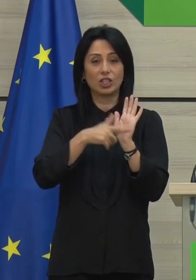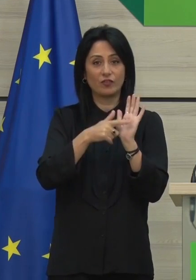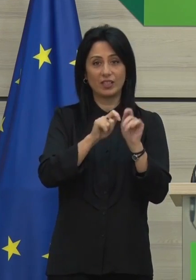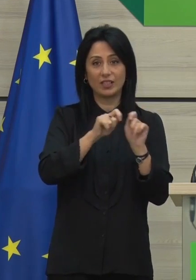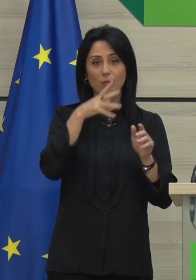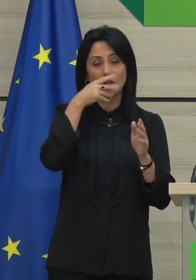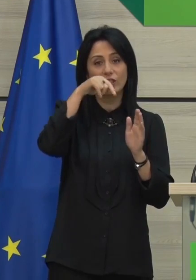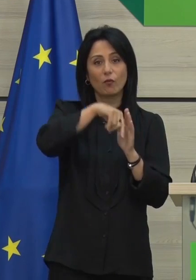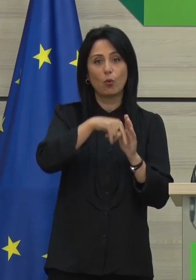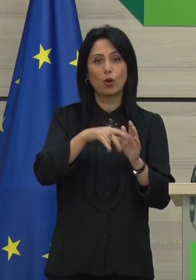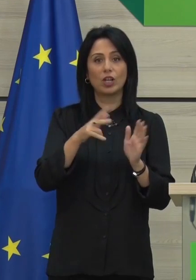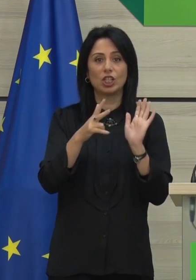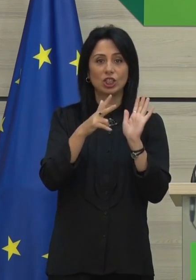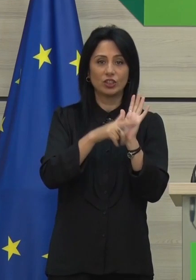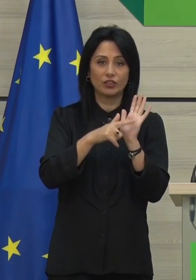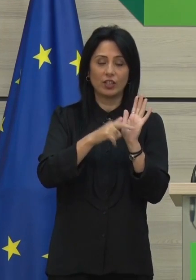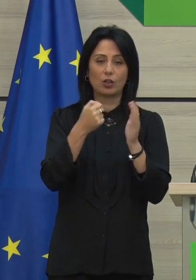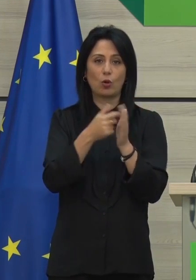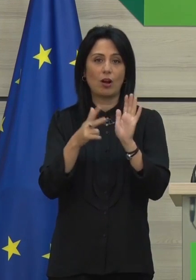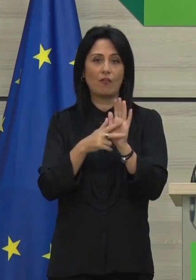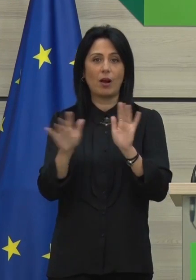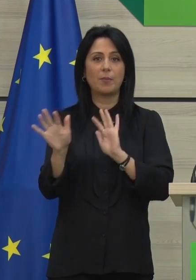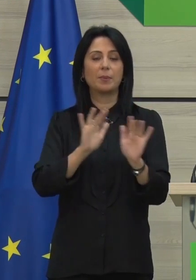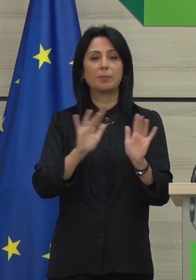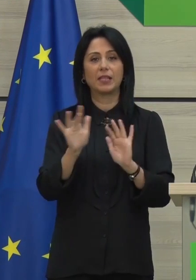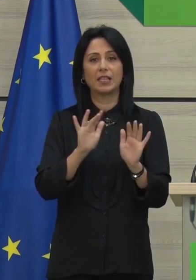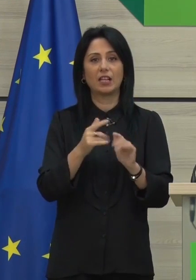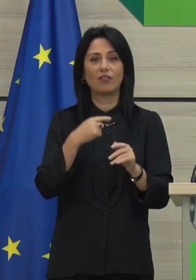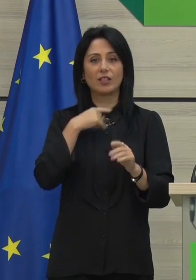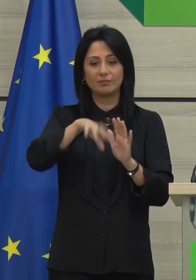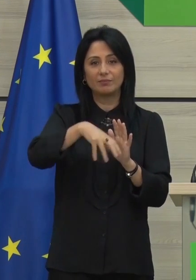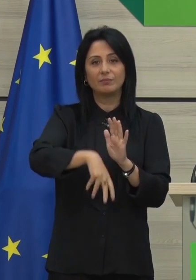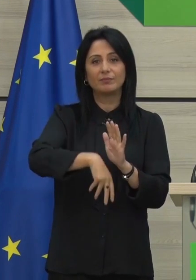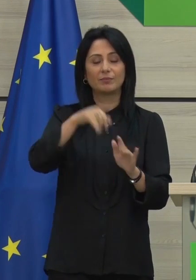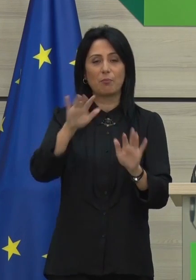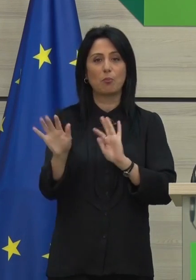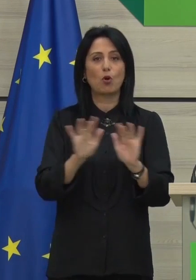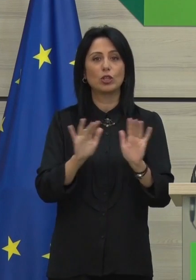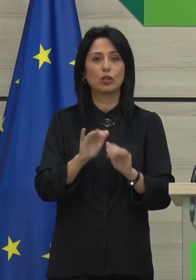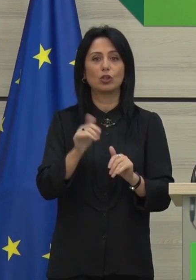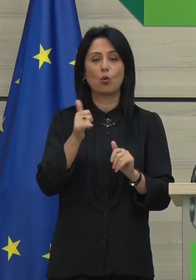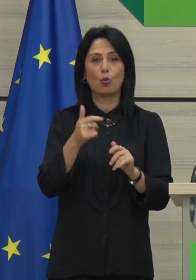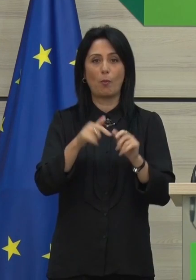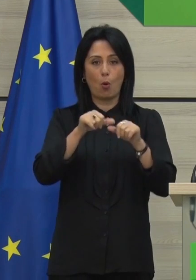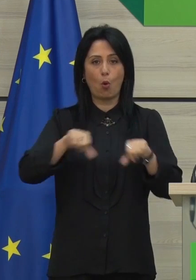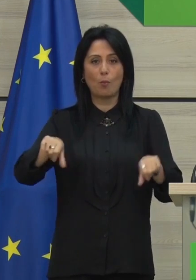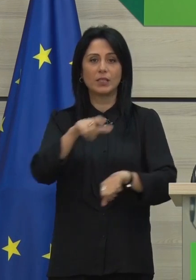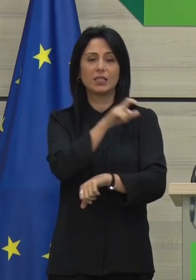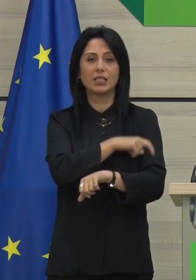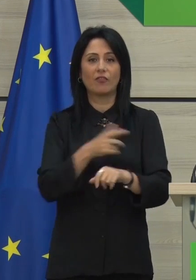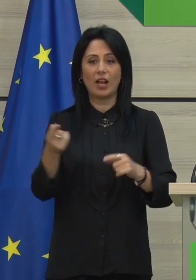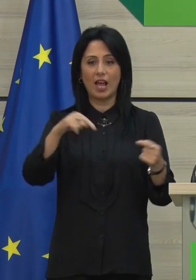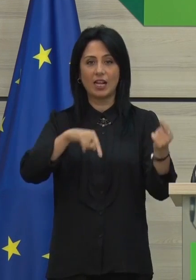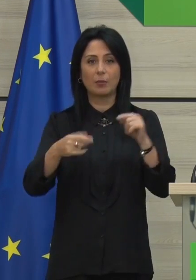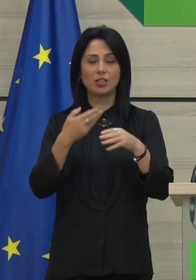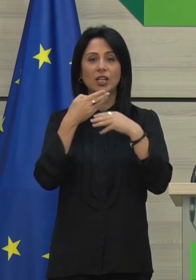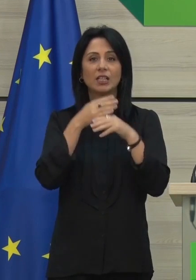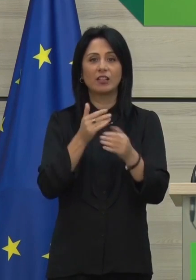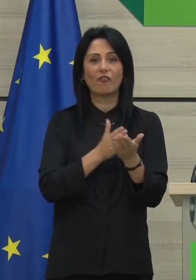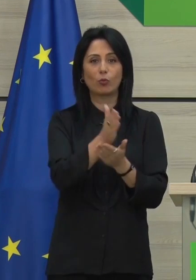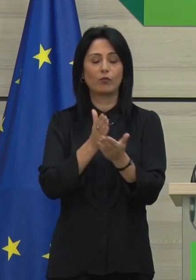საათზე, 7-დან 8 საათამდე მიმდინარეობს კენჭისყრის წინა პროცედურები, როდესაც კომისიის წევრები ერთმანეთში